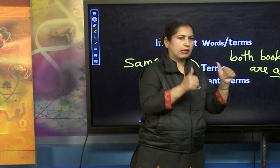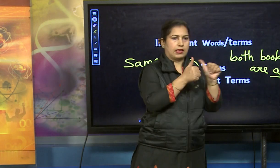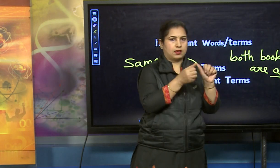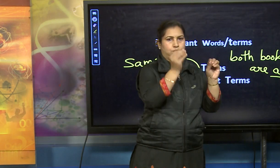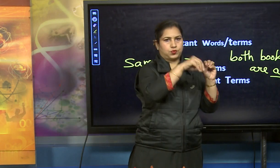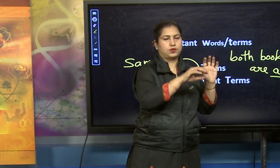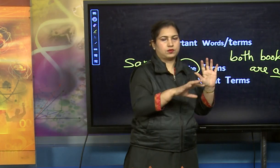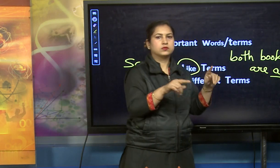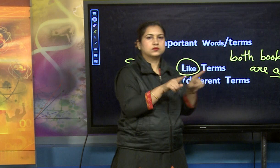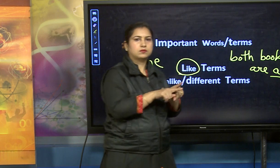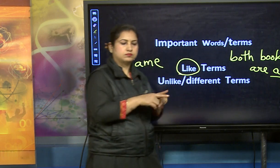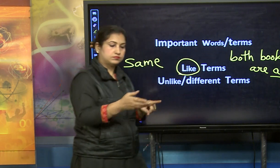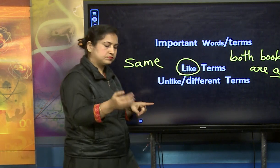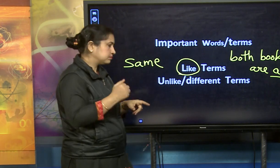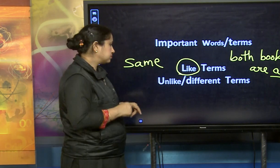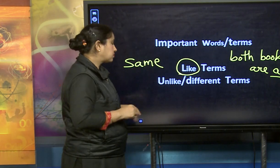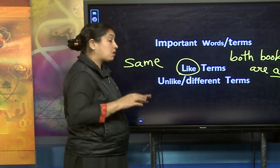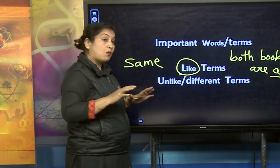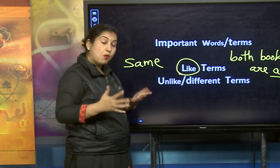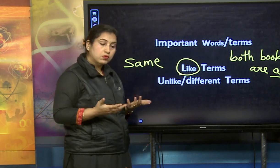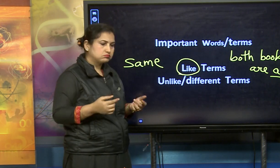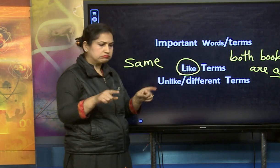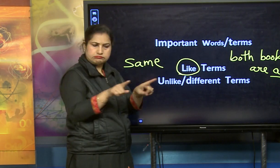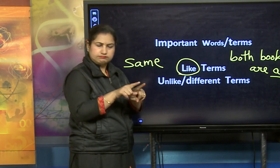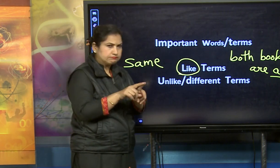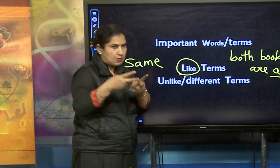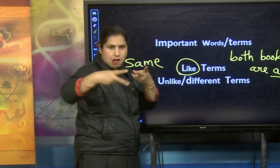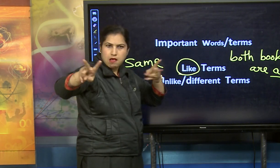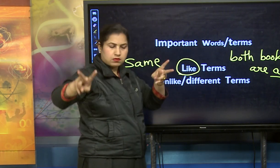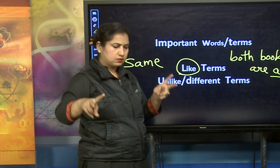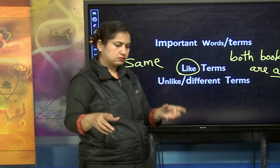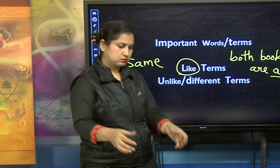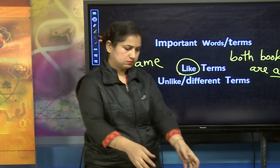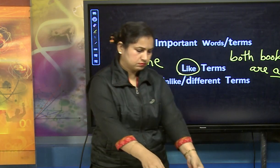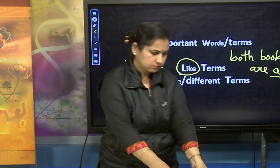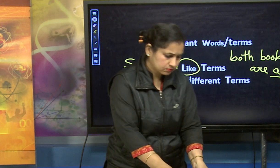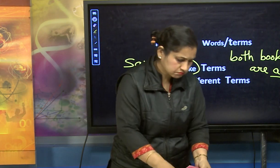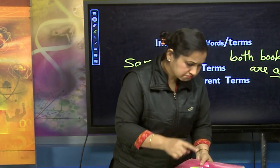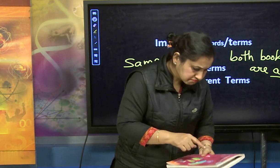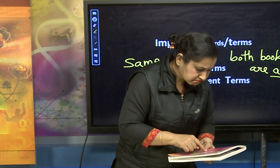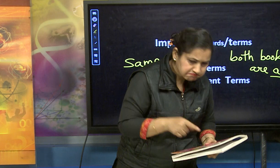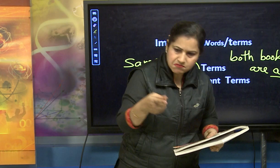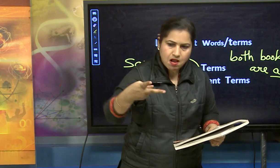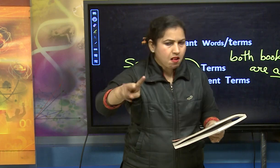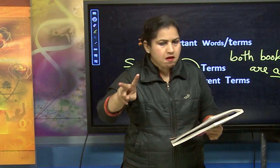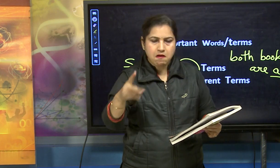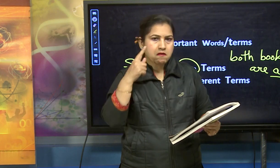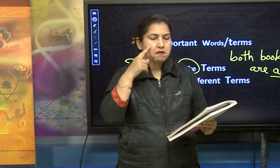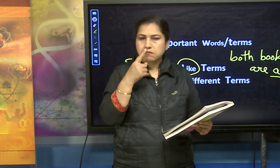कि यह सब साथ में जुड़ जाएगा और वह लाइक कहलाएगा पर अगर हम कहें कि नहीं मेरे और तुम्हारे बुक अलग है सेम नहीं